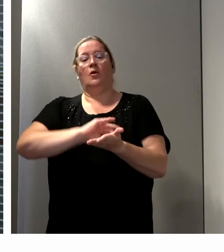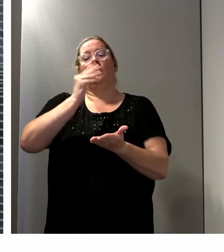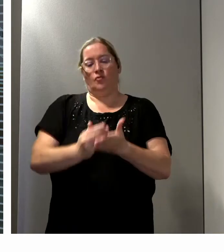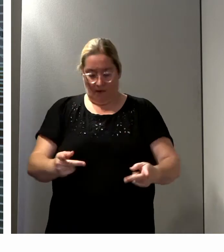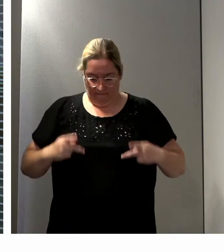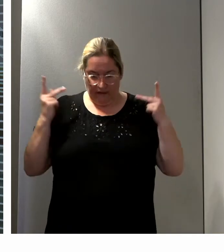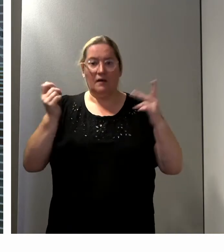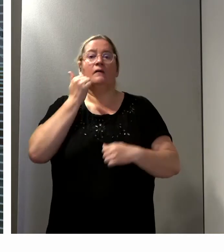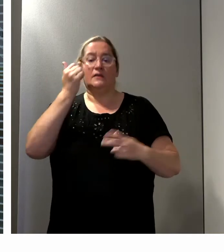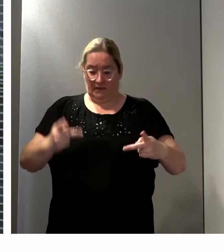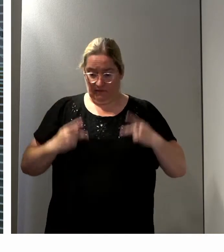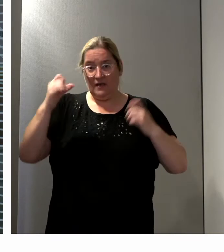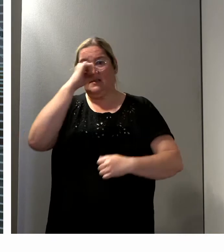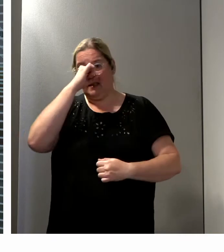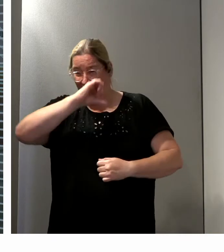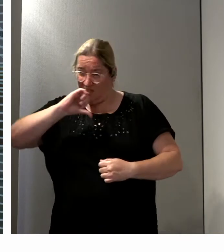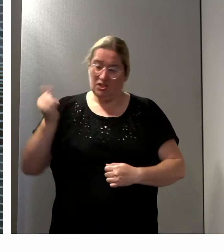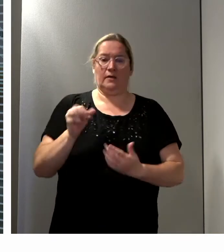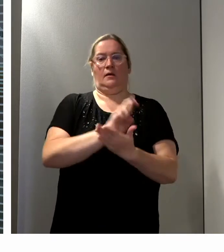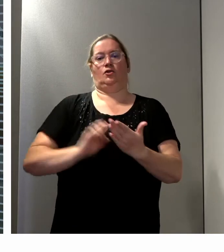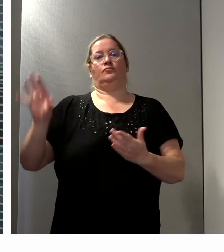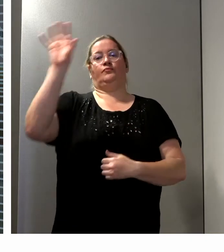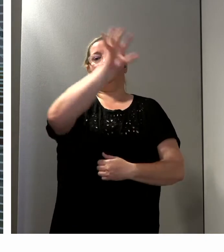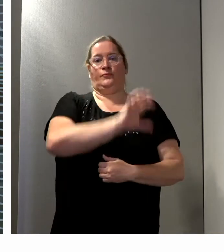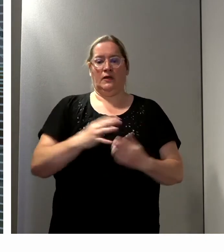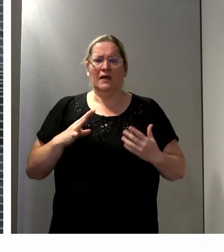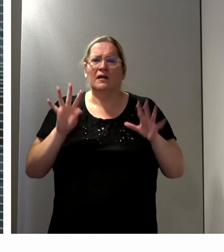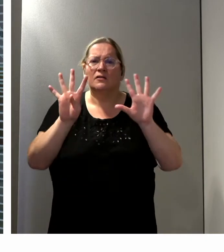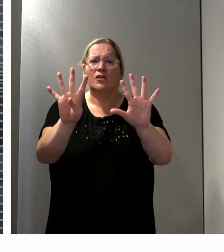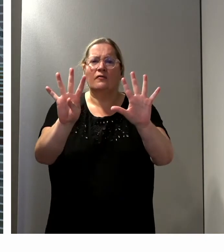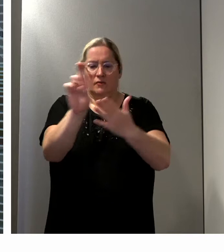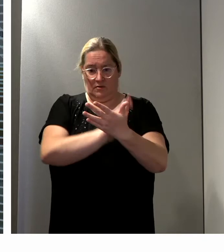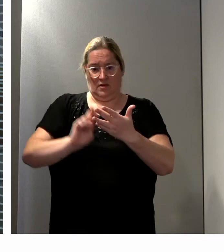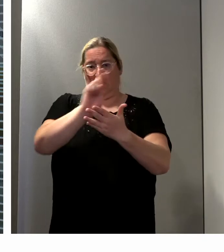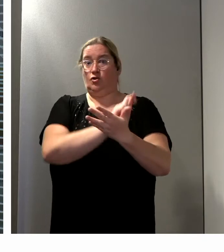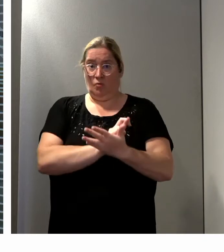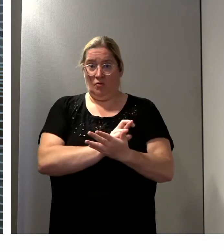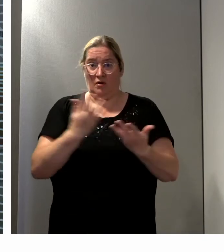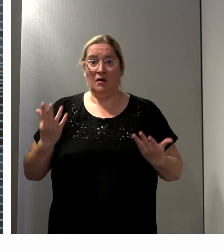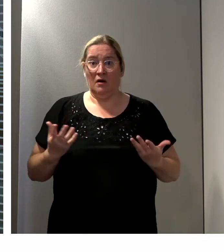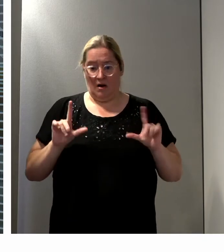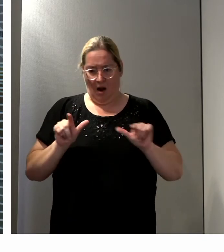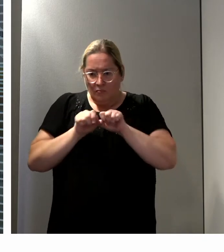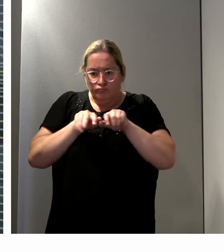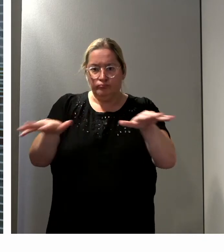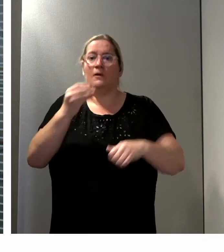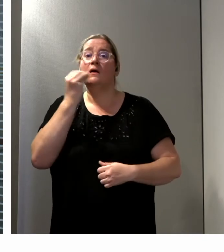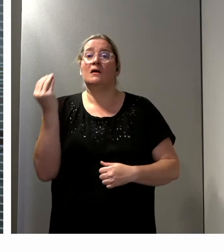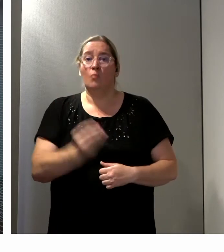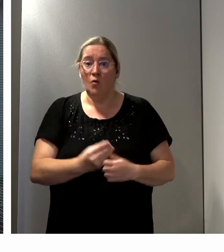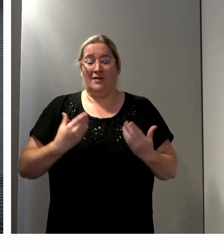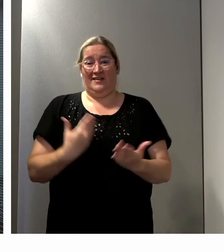vie affective et sexuelle dans chaque région. Aujourd'hui, il y a 9 régions dans lesquelles ce dispositif se déploie. Ce